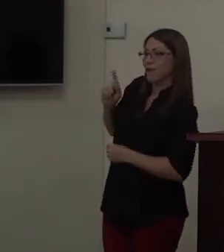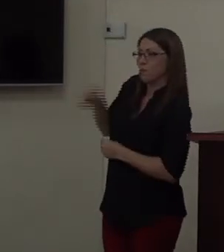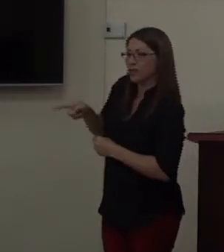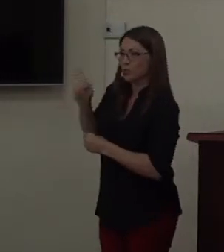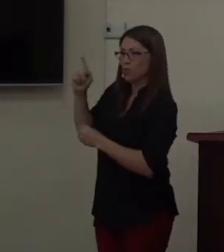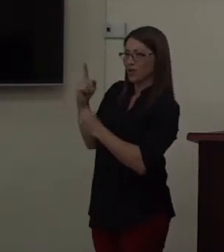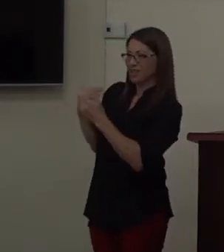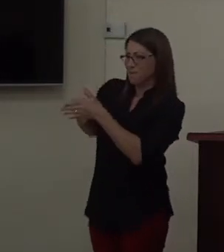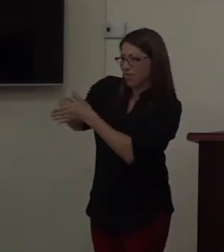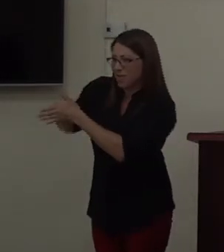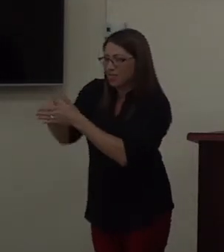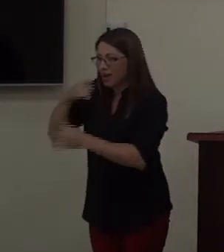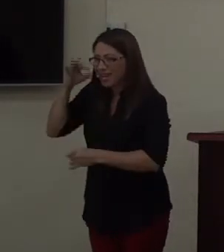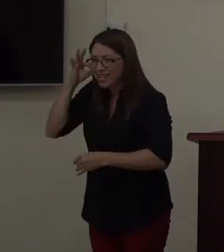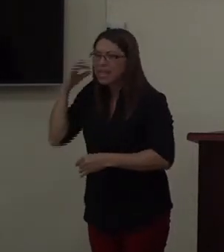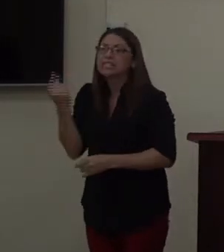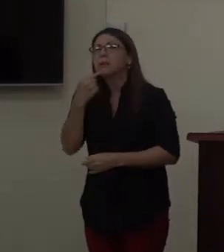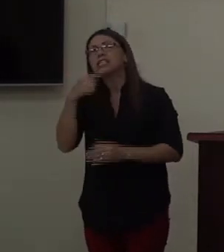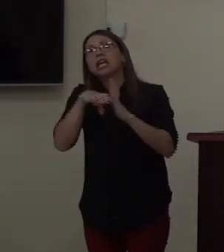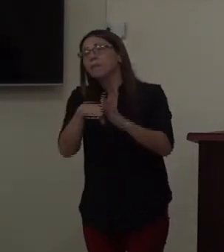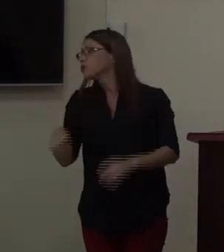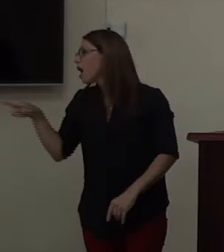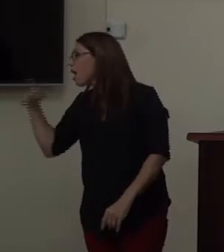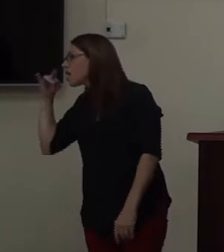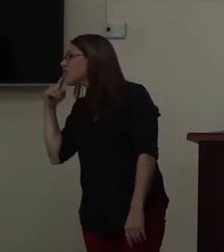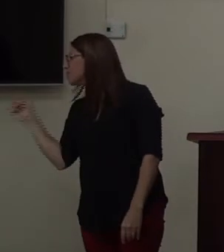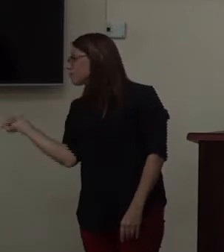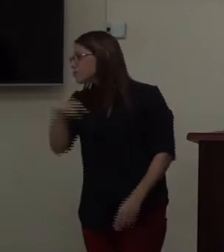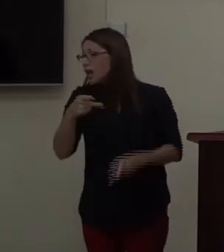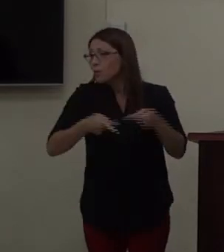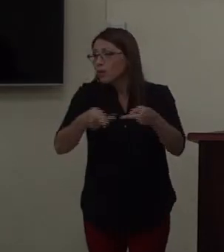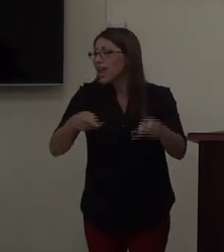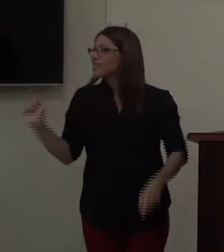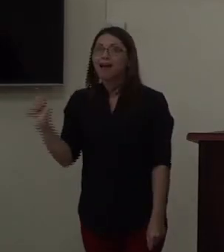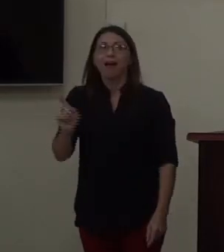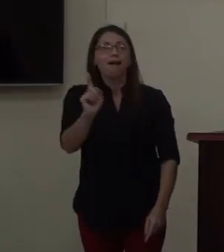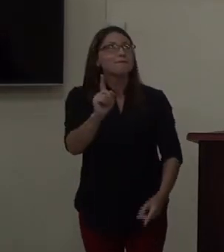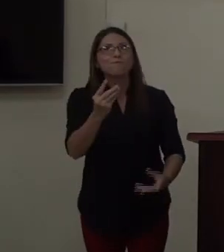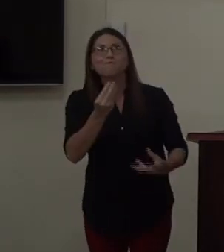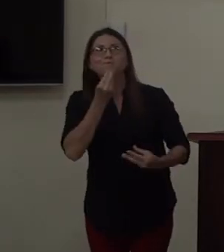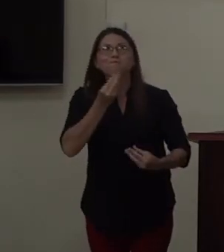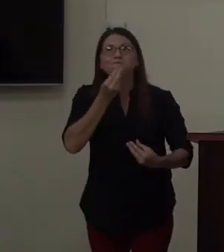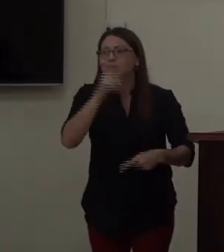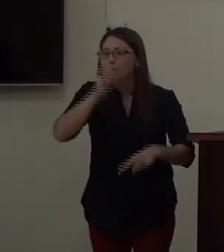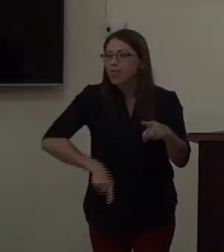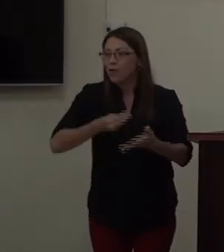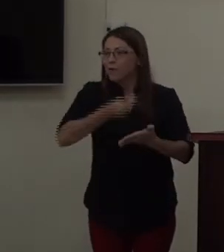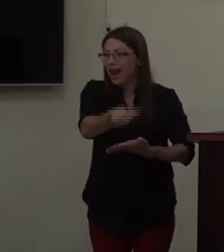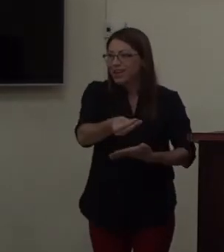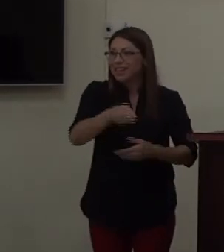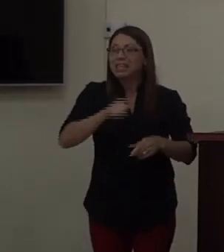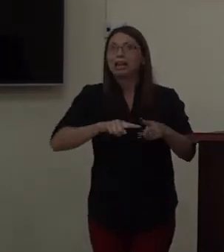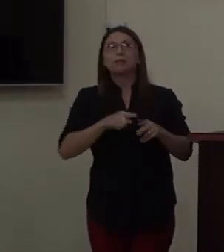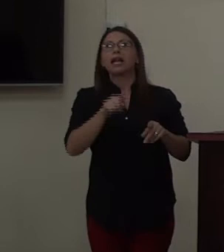Los ejemplos siempre eran, ¿verdad?, de que cuando mandaban a la niña a la pulpería, no podía comprar, ¿verdad? Tenía que empezar a señalar, porque